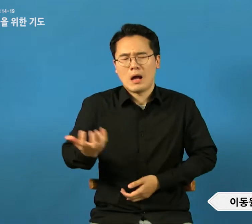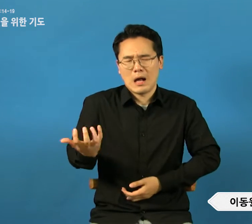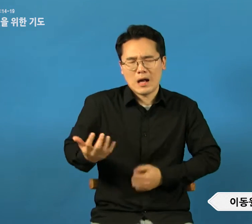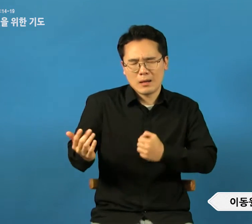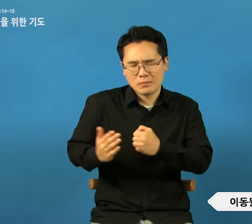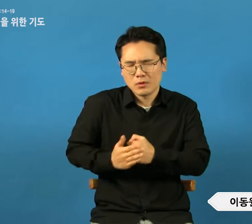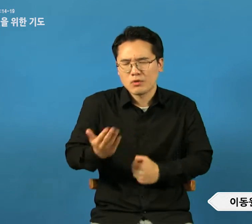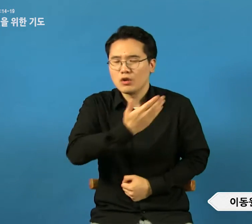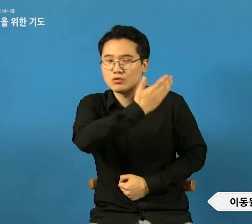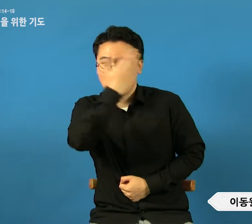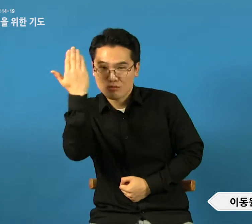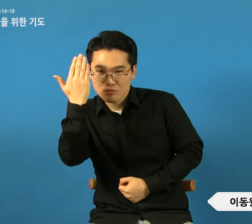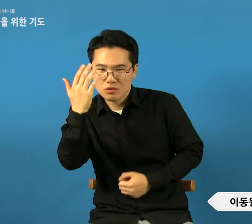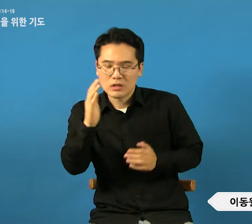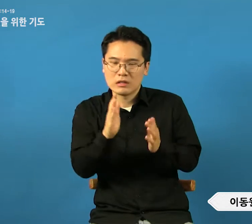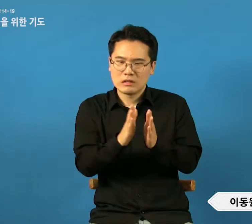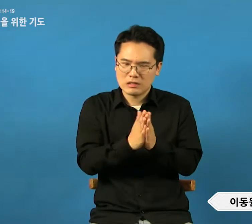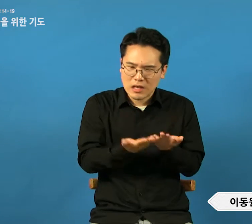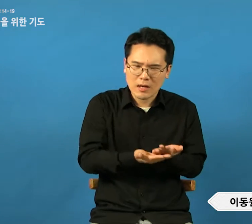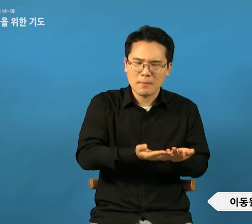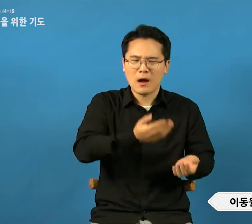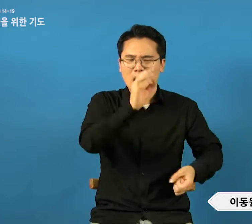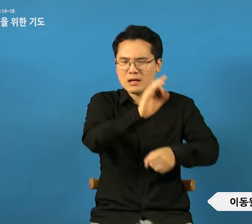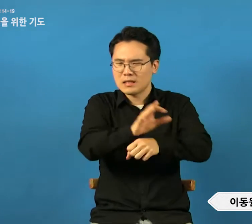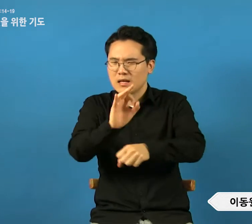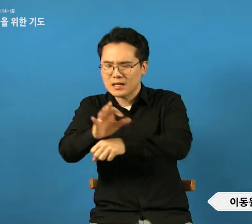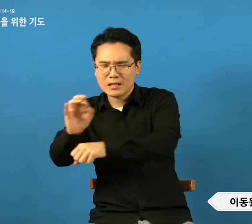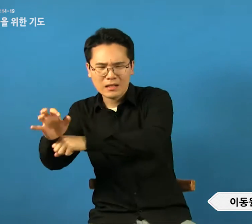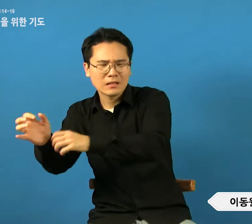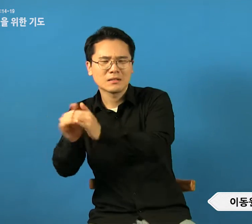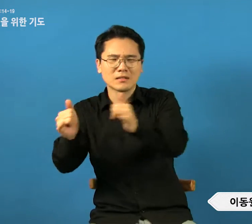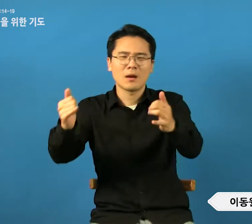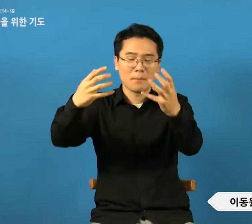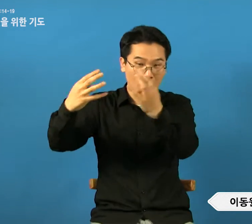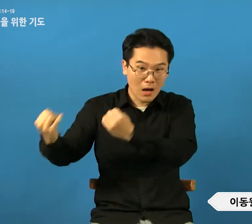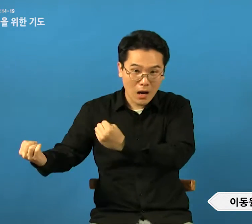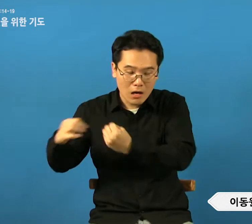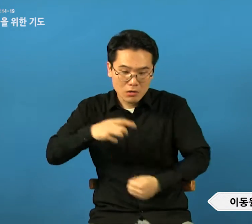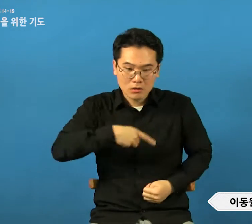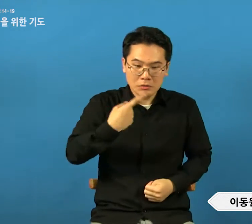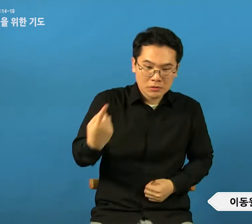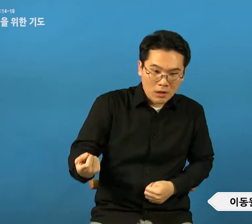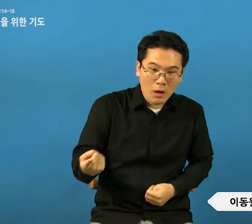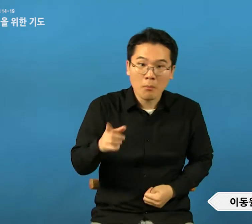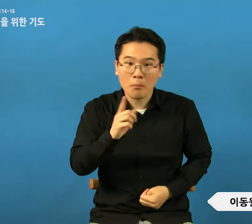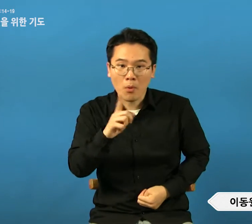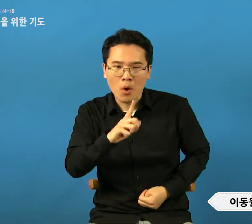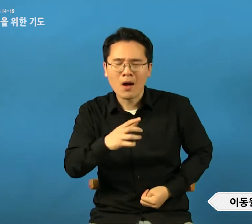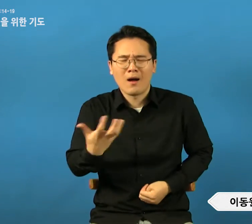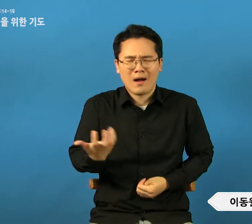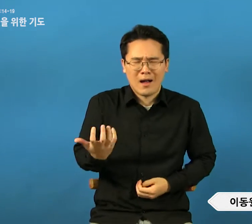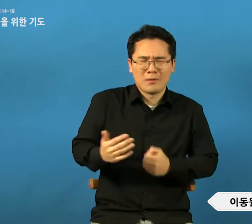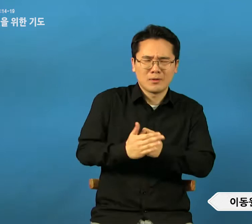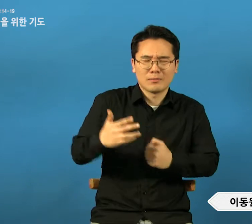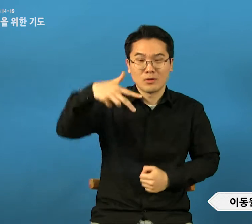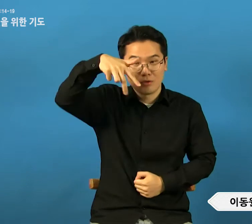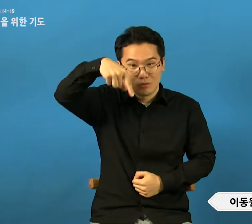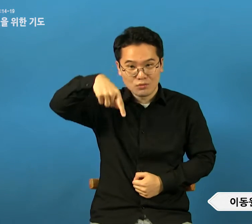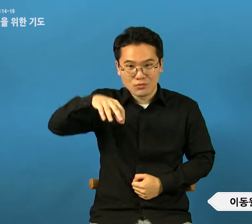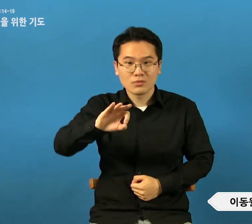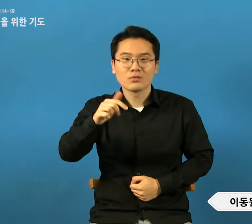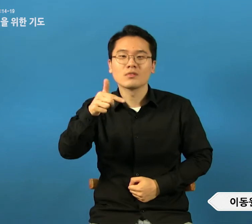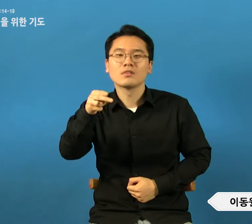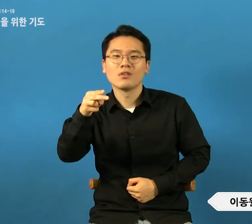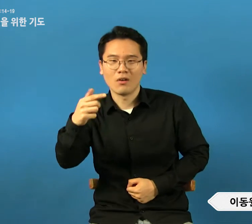젊은이들에게 베스트셀러로 팔리우니까 곧 이어서 나온 책이 뭐냐면 아프니까 중년이다 라는 책이